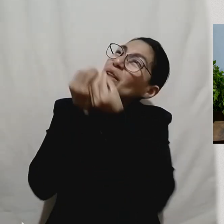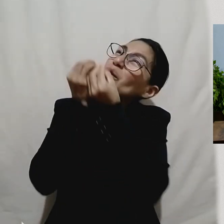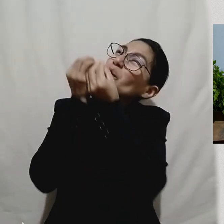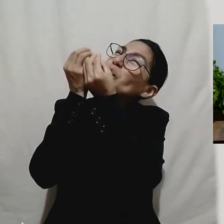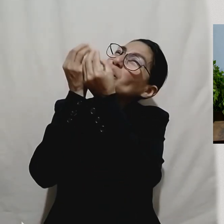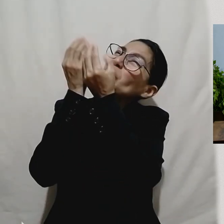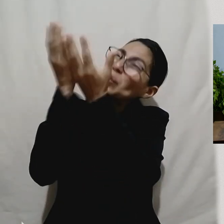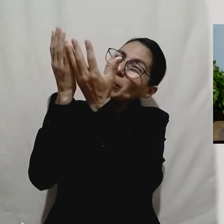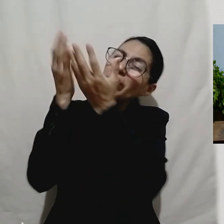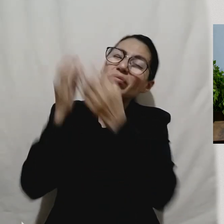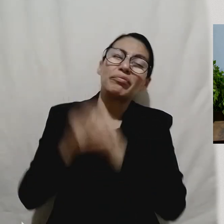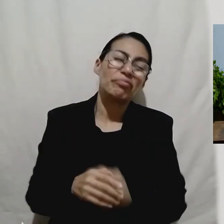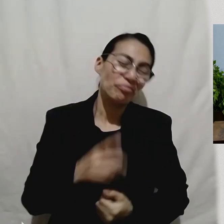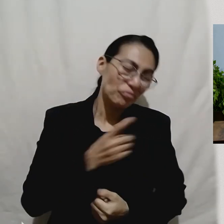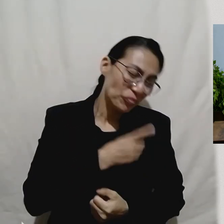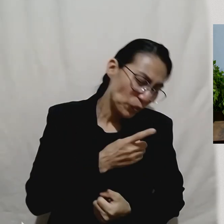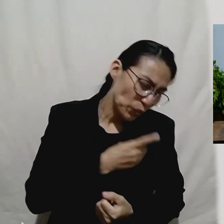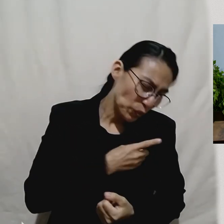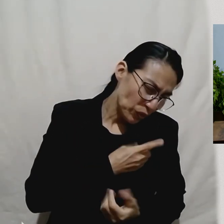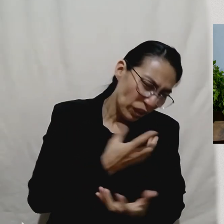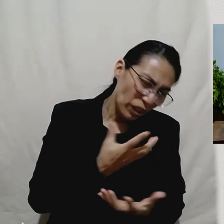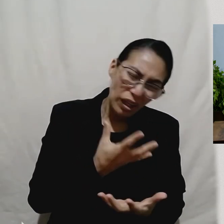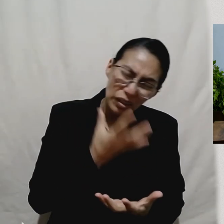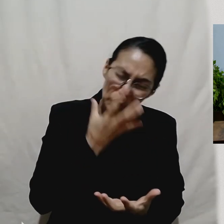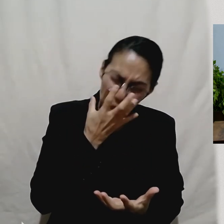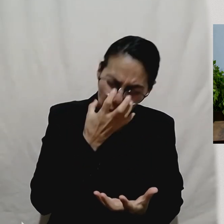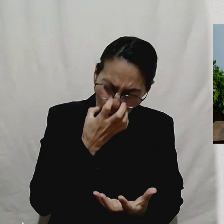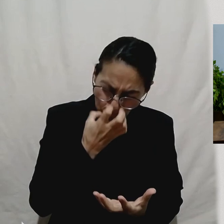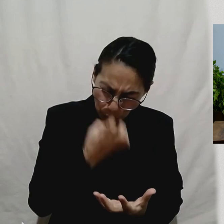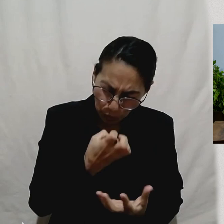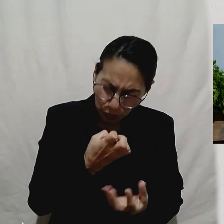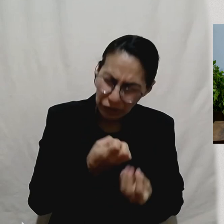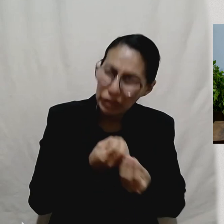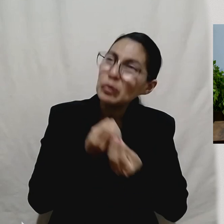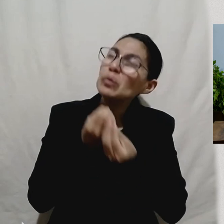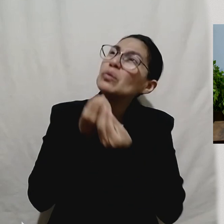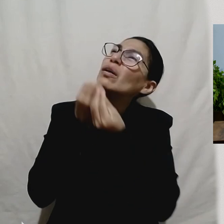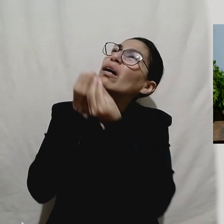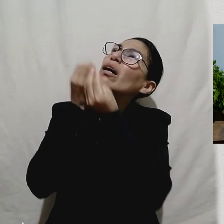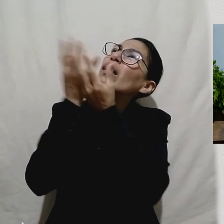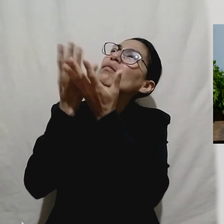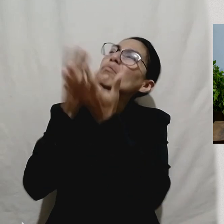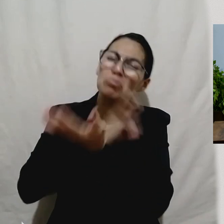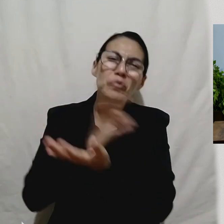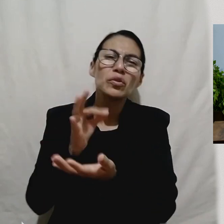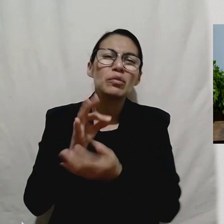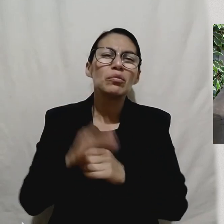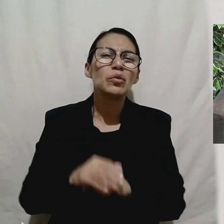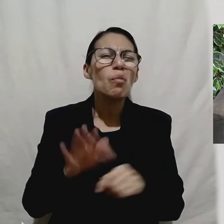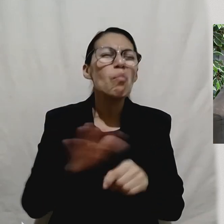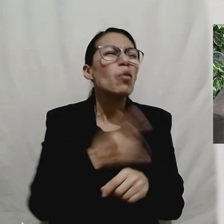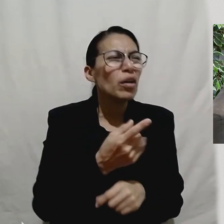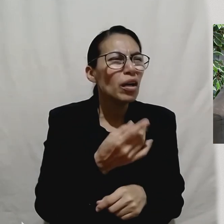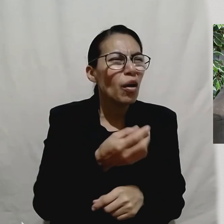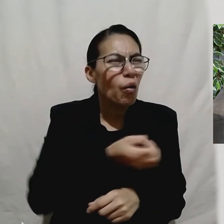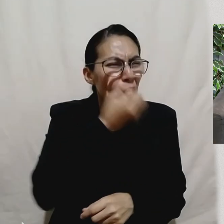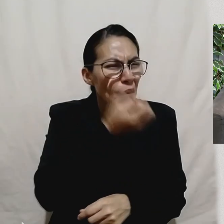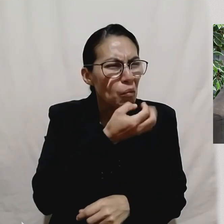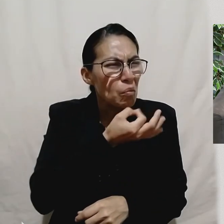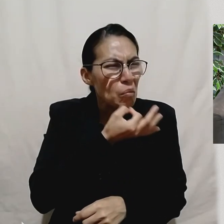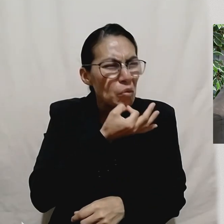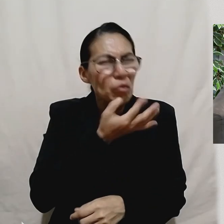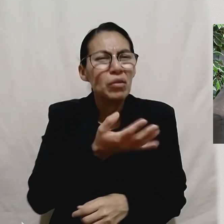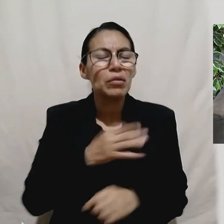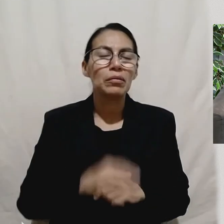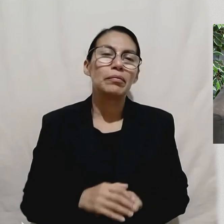pesar Esa esa soledad ponerla en las manos de Dios por qué oramos Tampoco